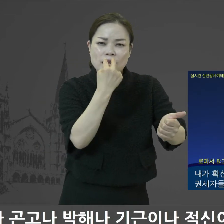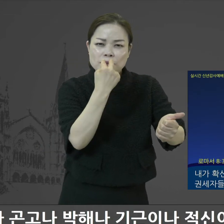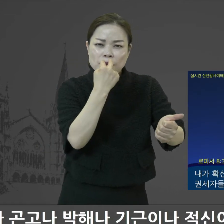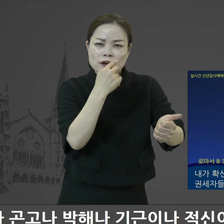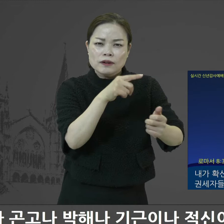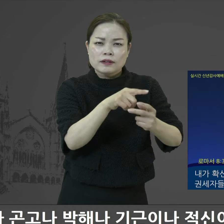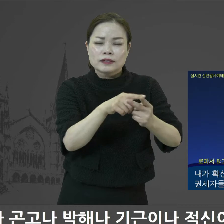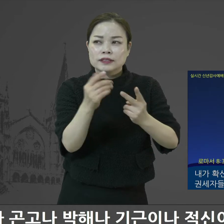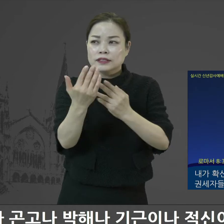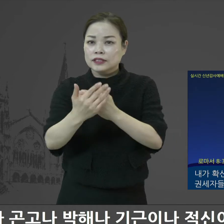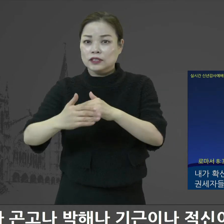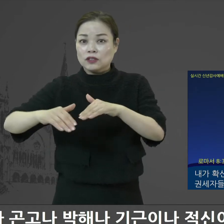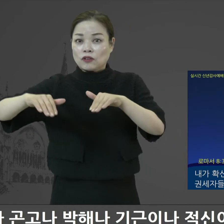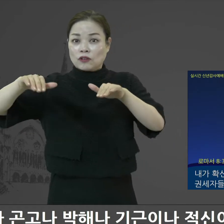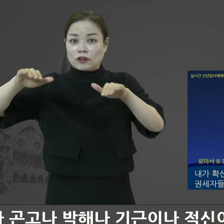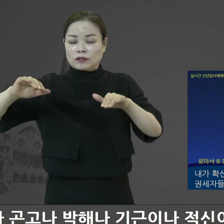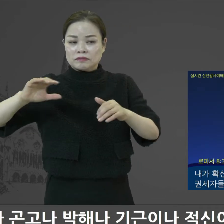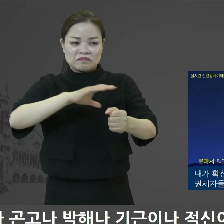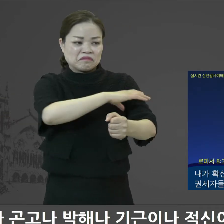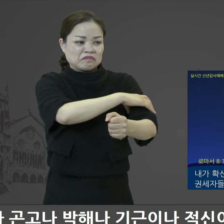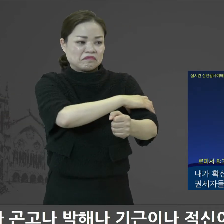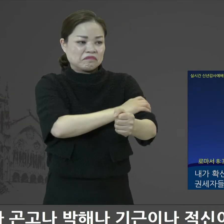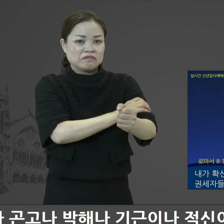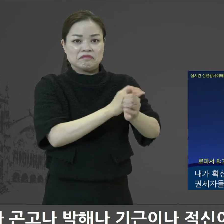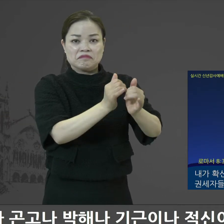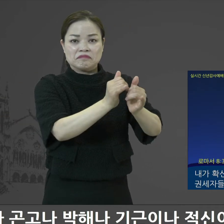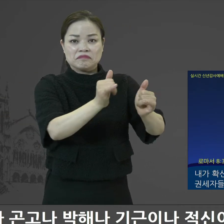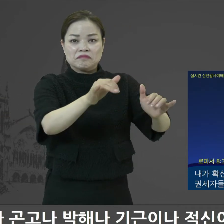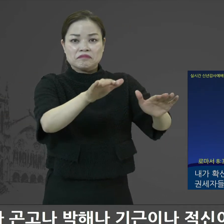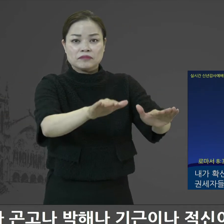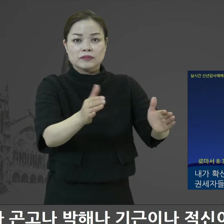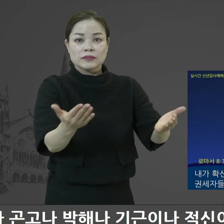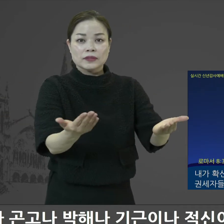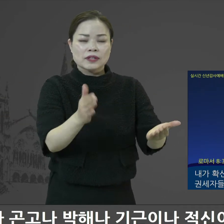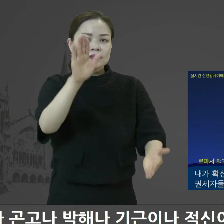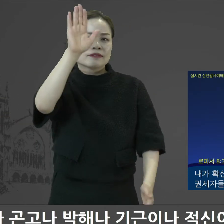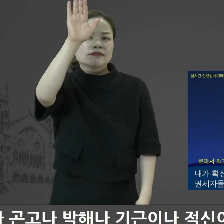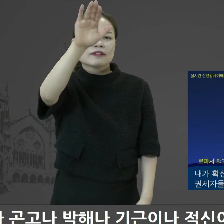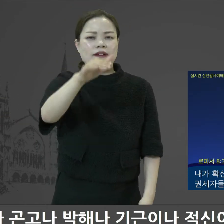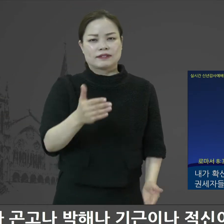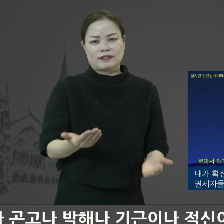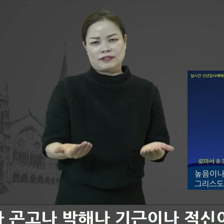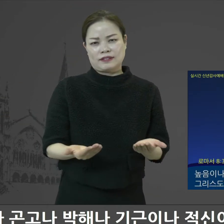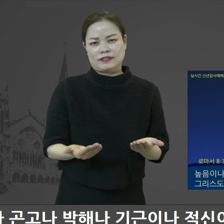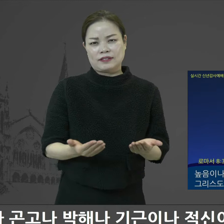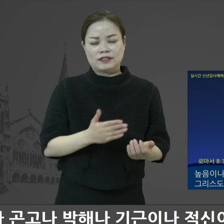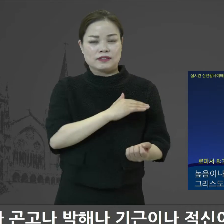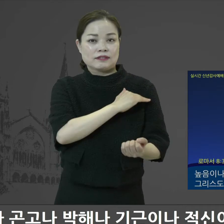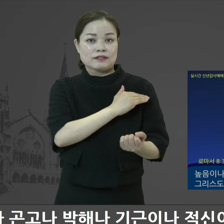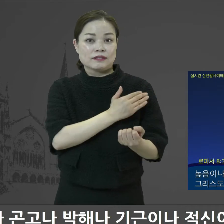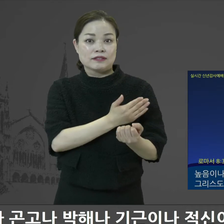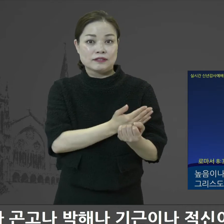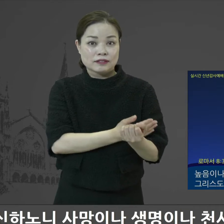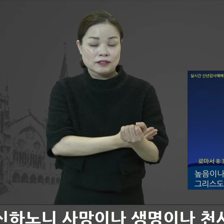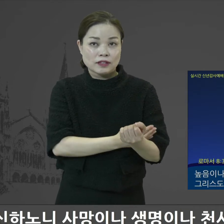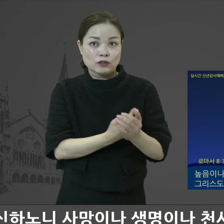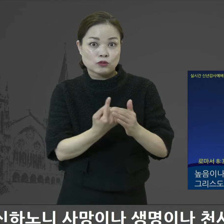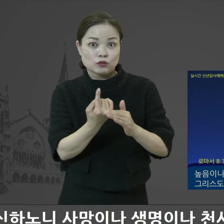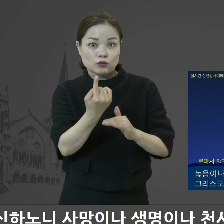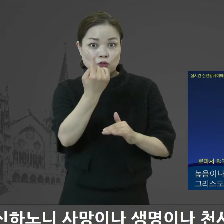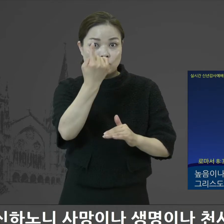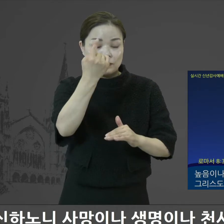생명이나 천사들이나 권세자들이나 현재일이나 장래일이나 능력이나